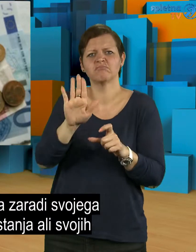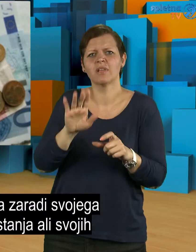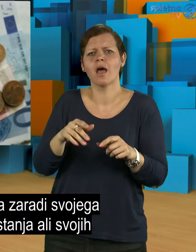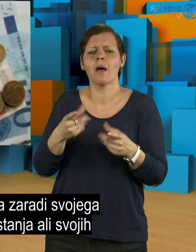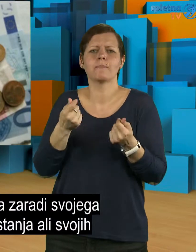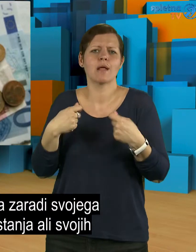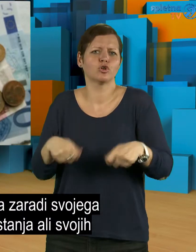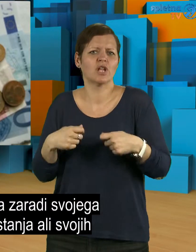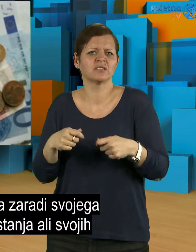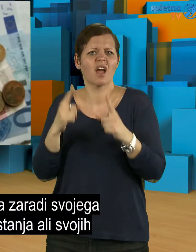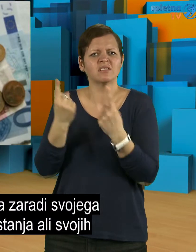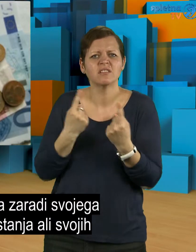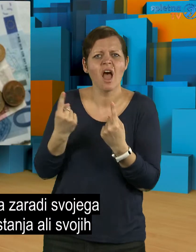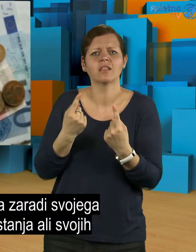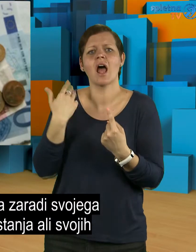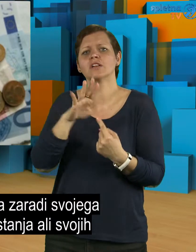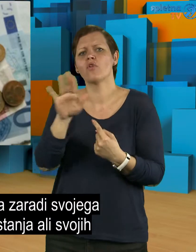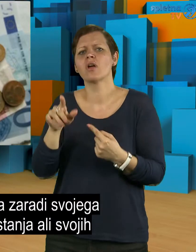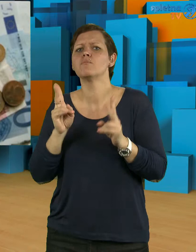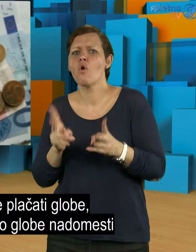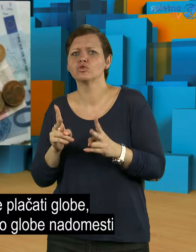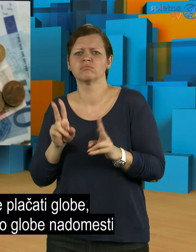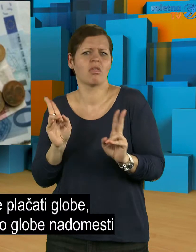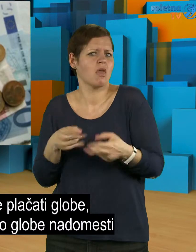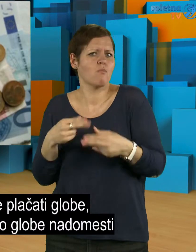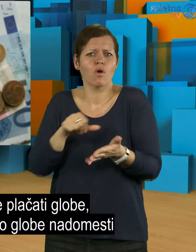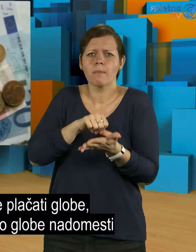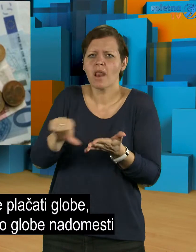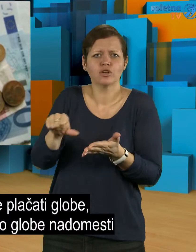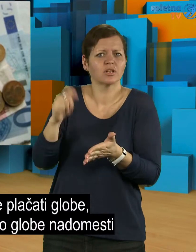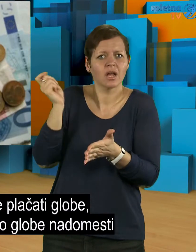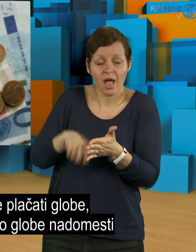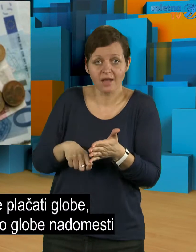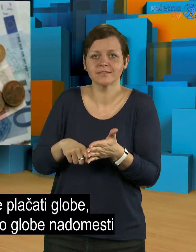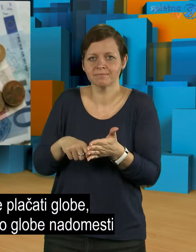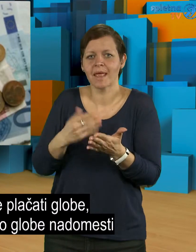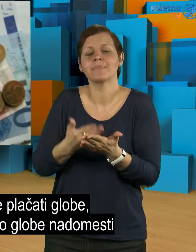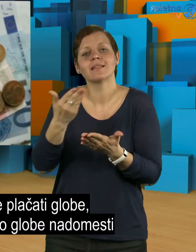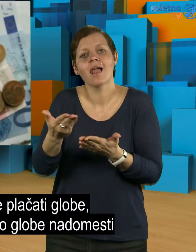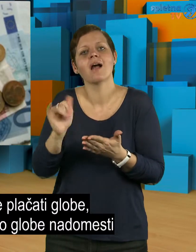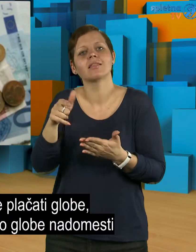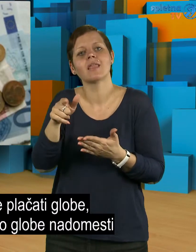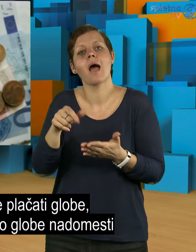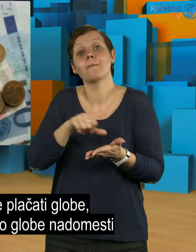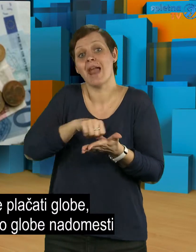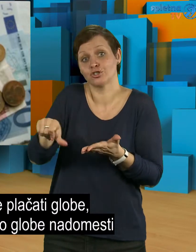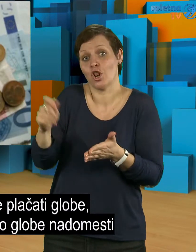premoženjskega stanja ali svojih možnosti ne more plačati globe, predlaga, da se plačilo globe nadomesti z opravo